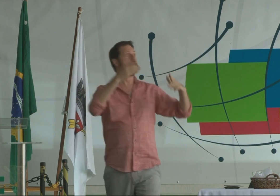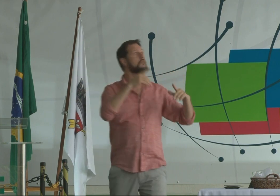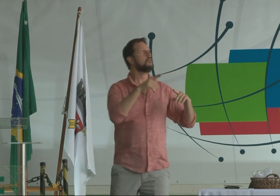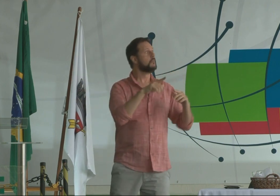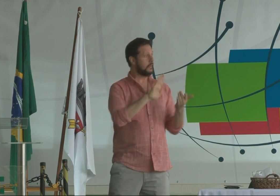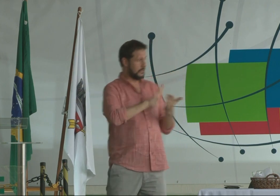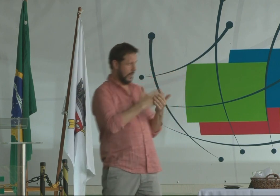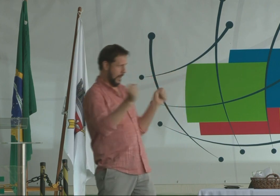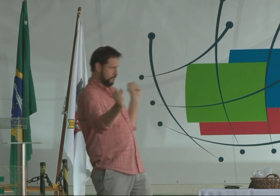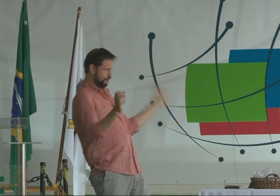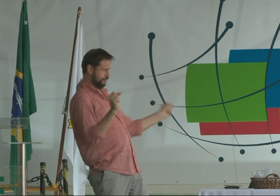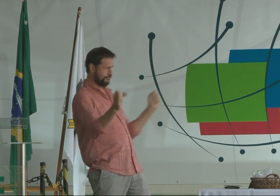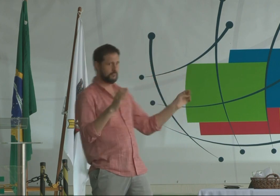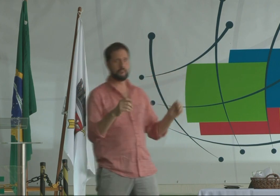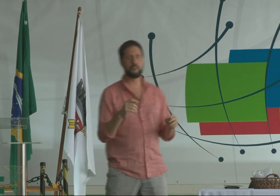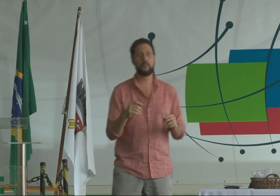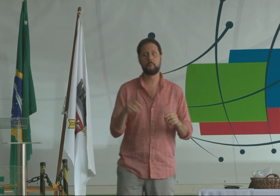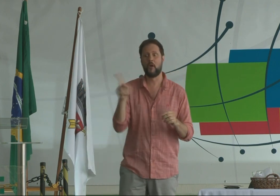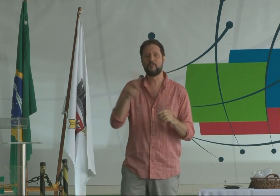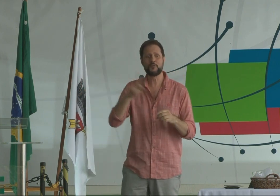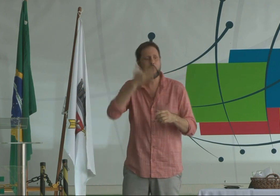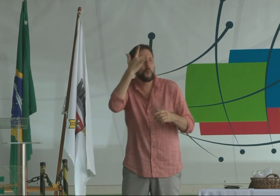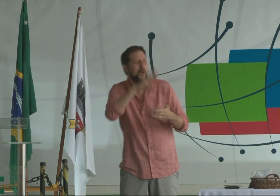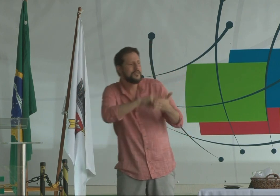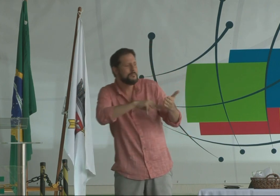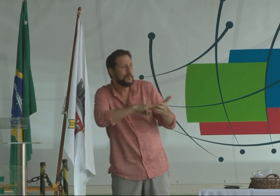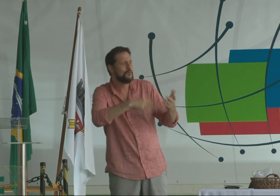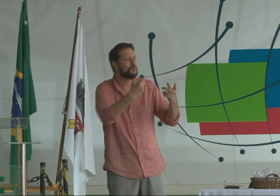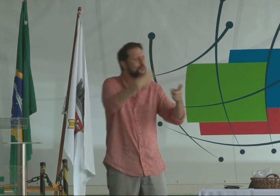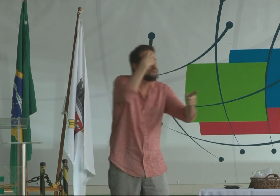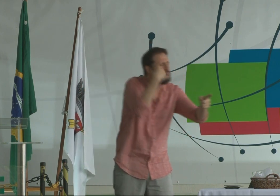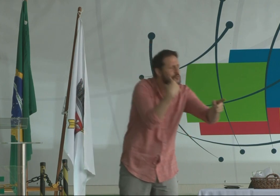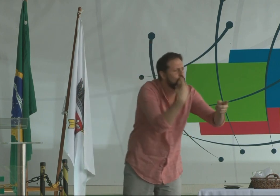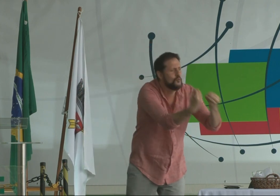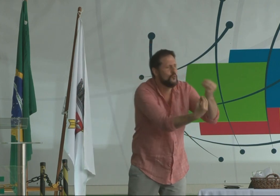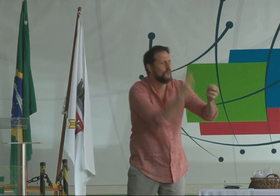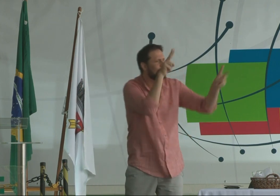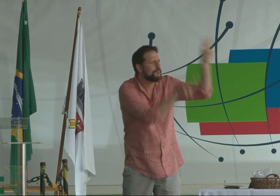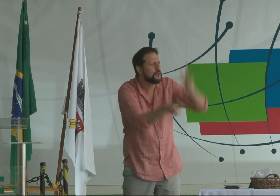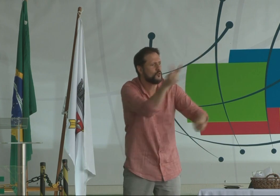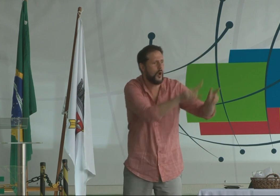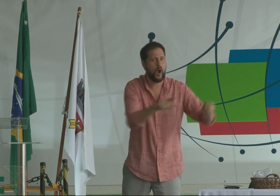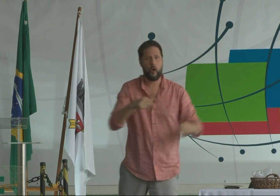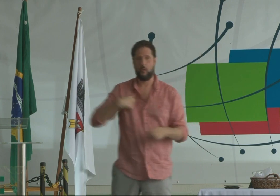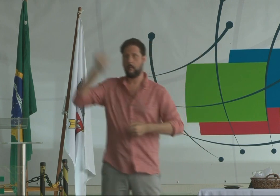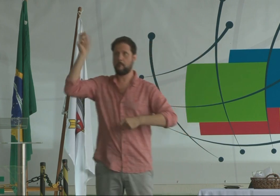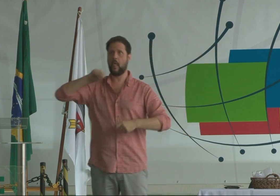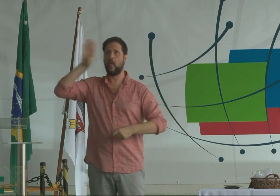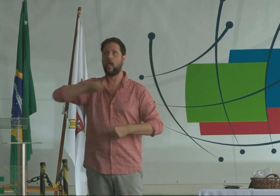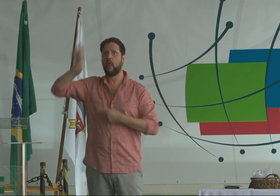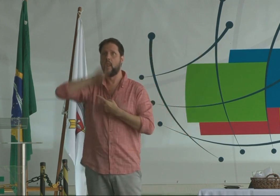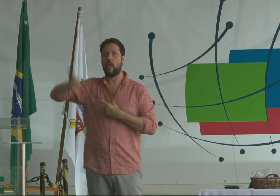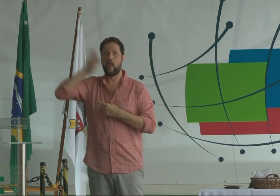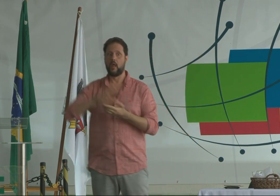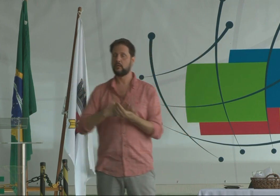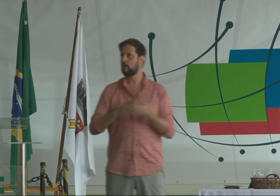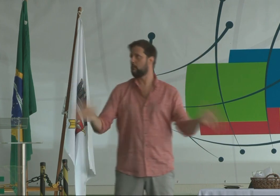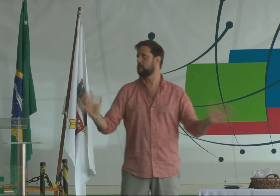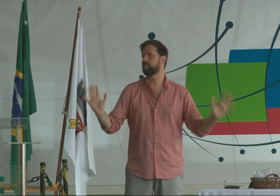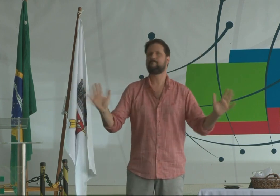ele desenvolve, ele cresce assim. Ele olha o intérprete. O intérprete é fluente. Aí o professor não